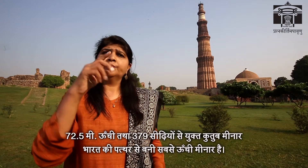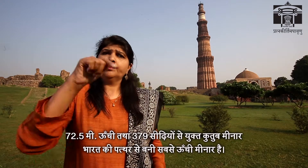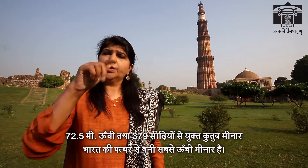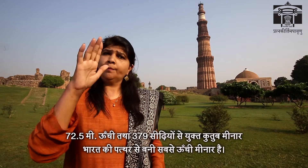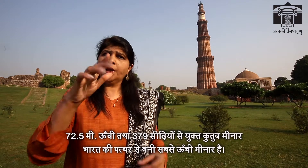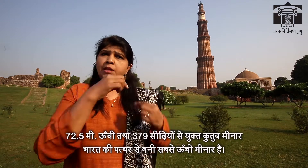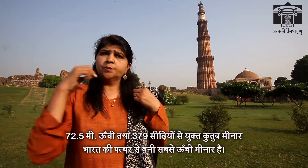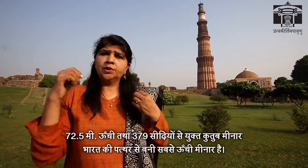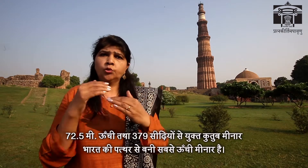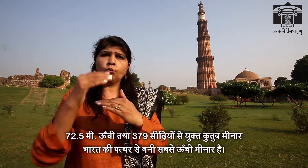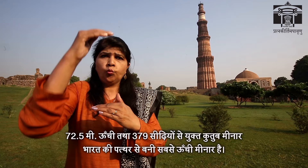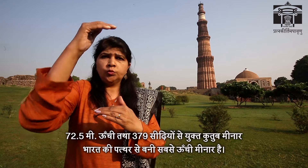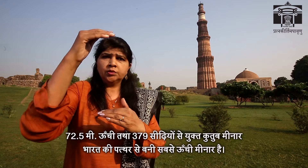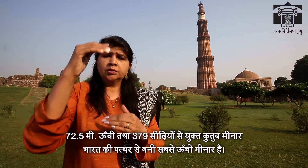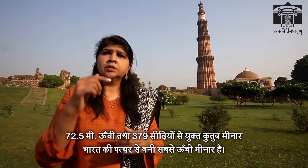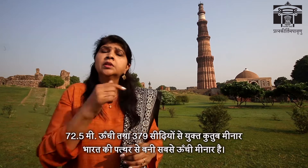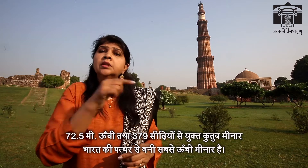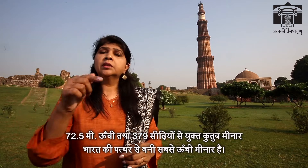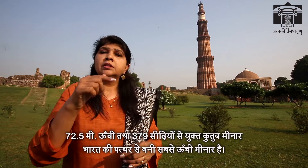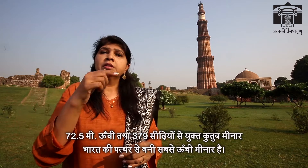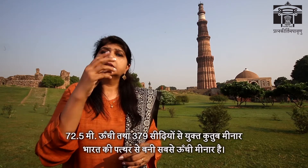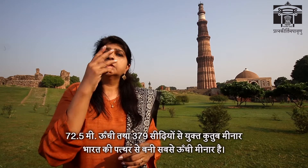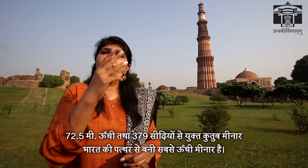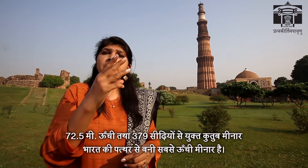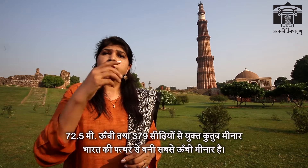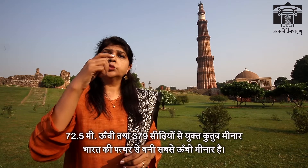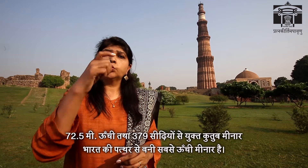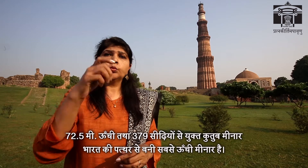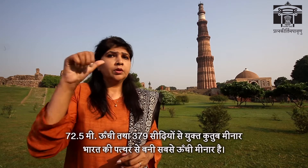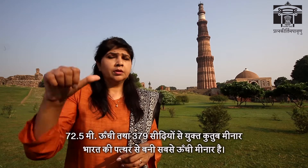72.5 मीटर ऊंची तथा 379 सीढ़ियों से युक्त कुतुब मीनार